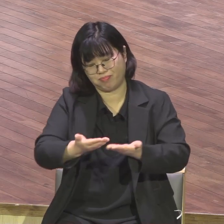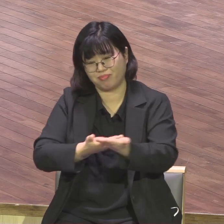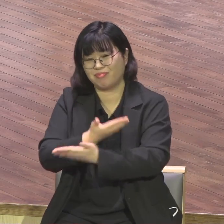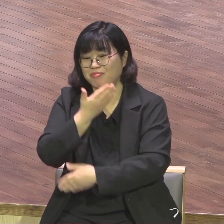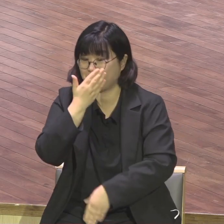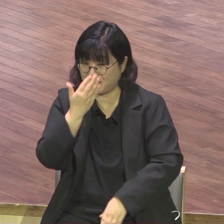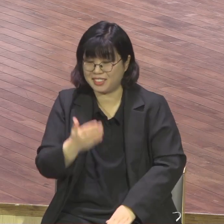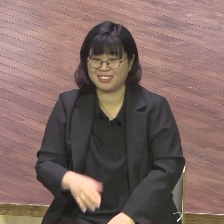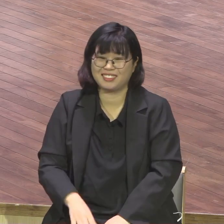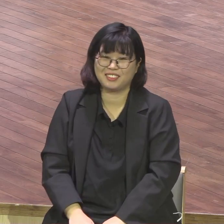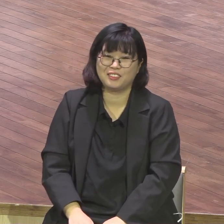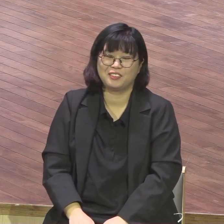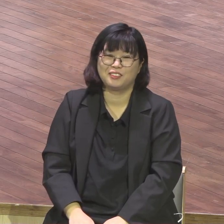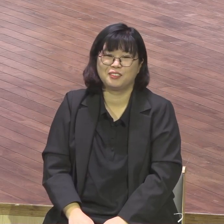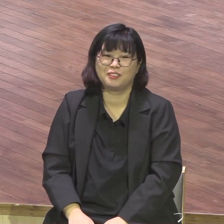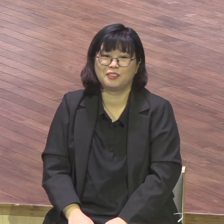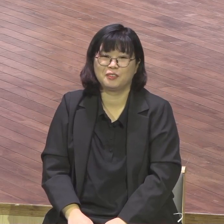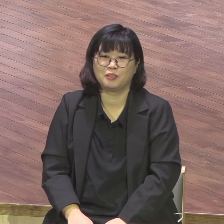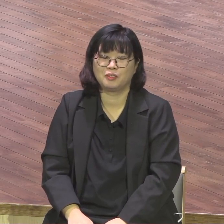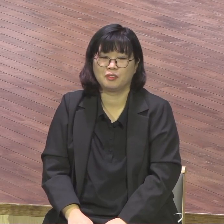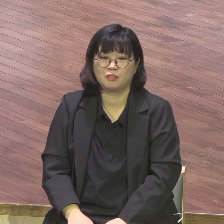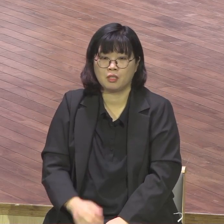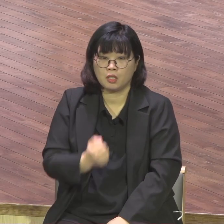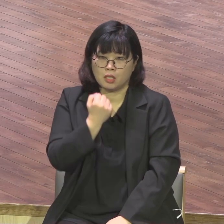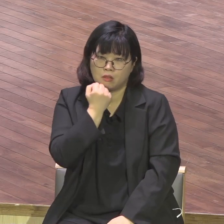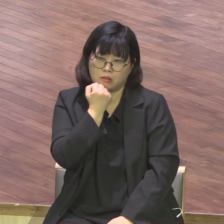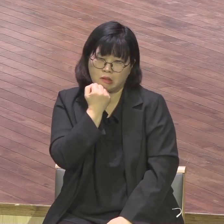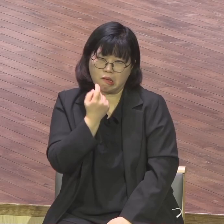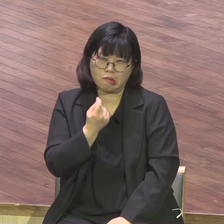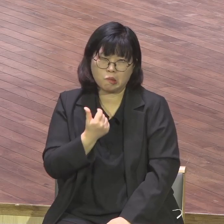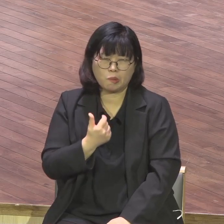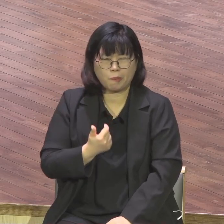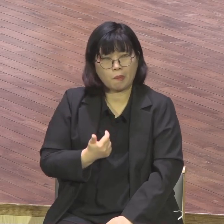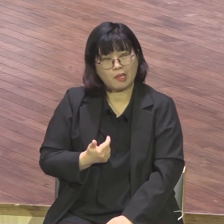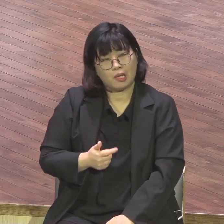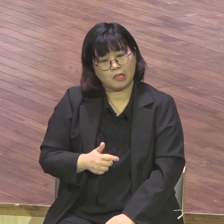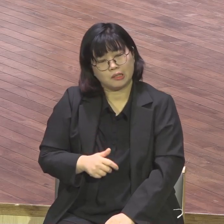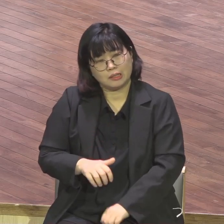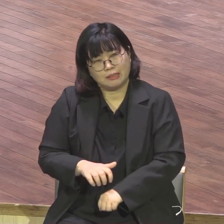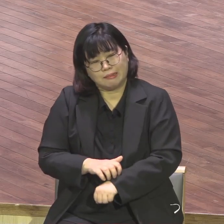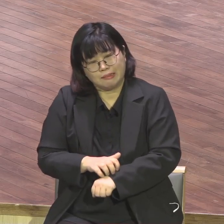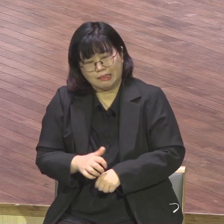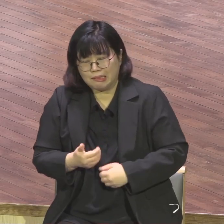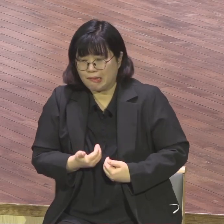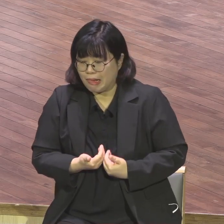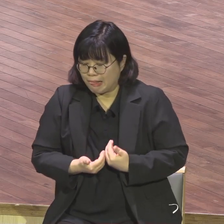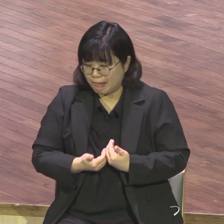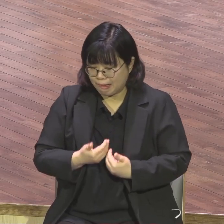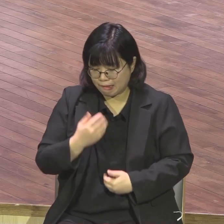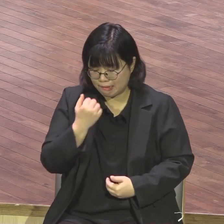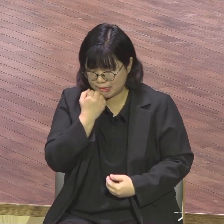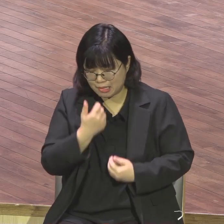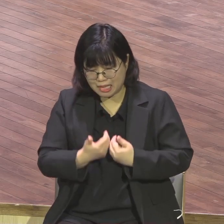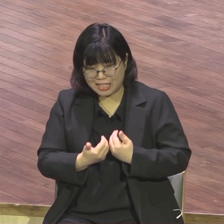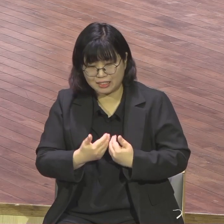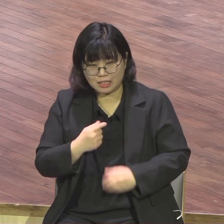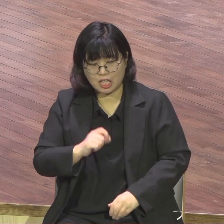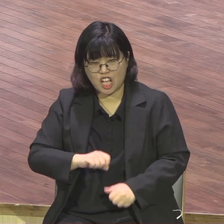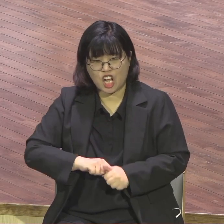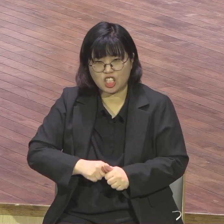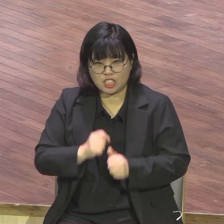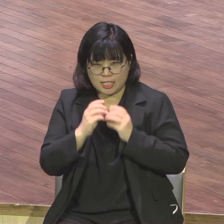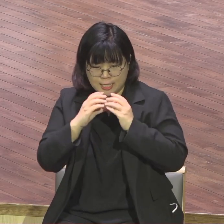아멘. 막 웃는 게 어색하면 오랫동안 안 웃어가지고 어색하거든. 그냥 웃는 모습만